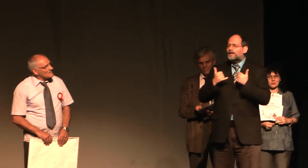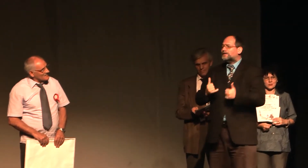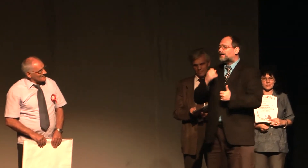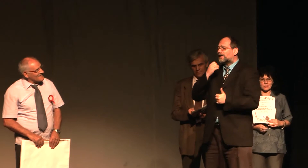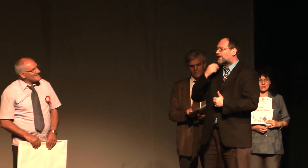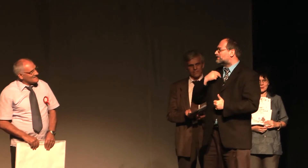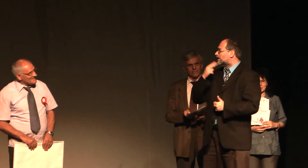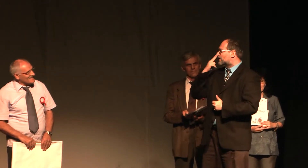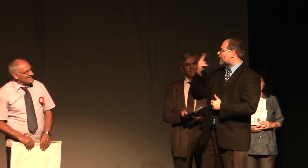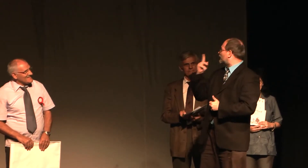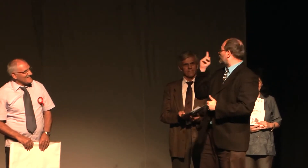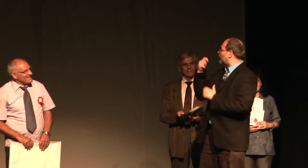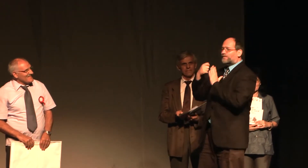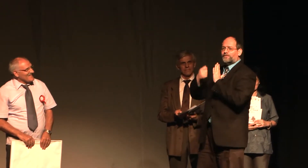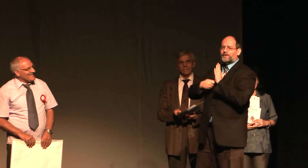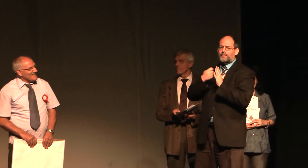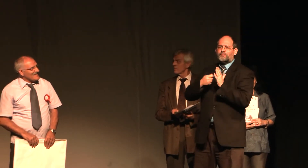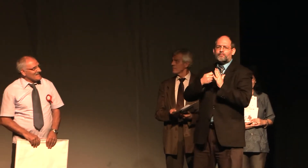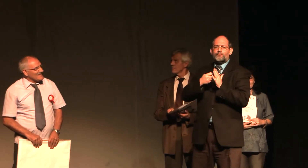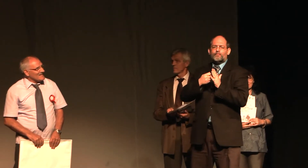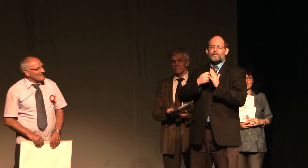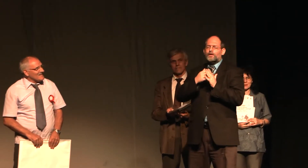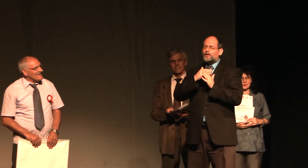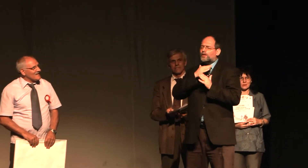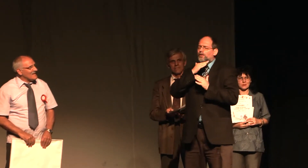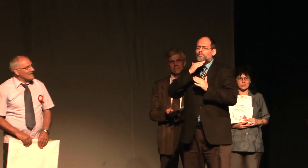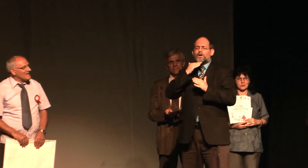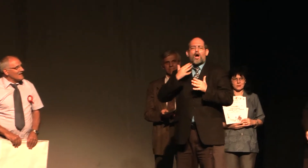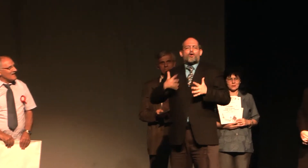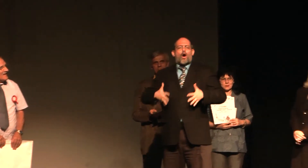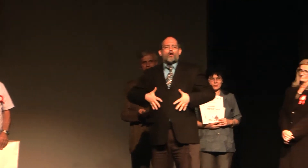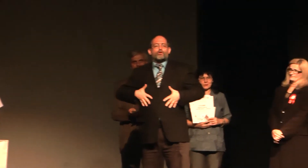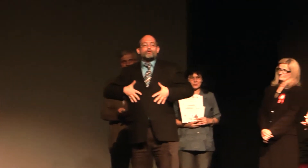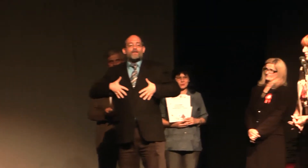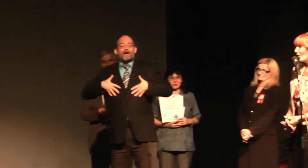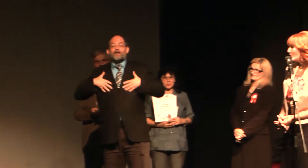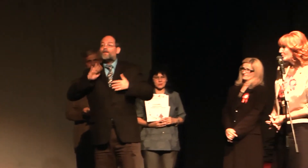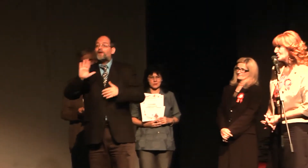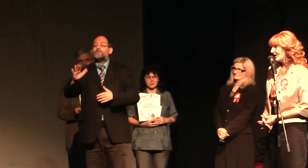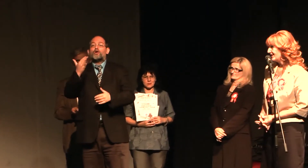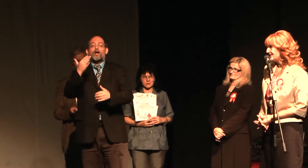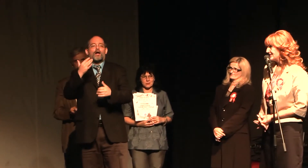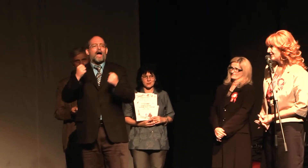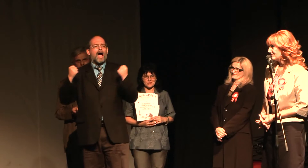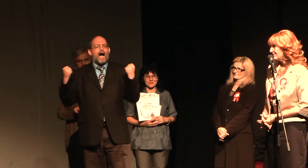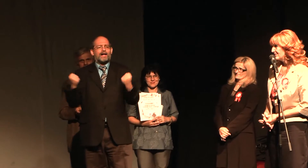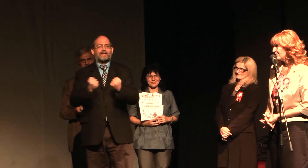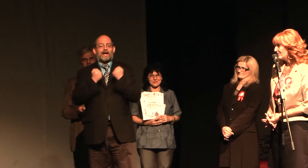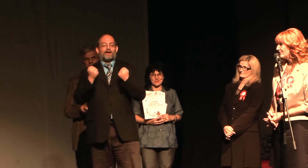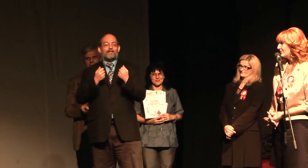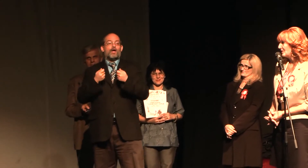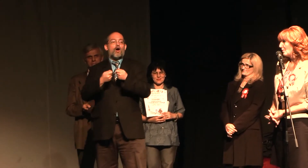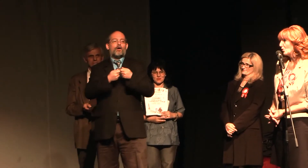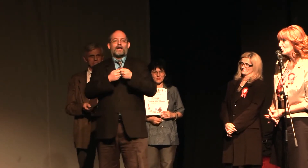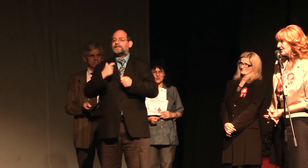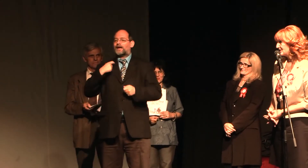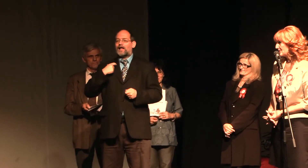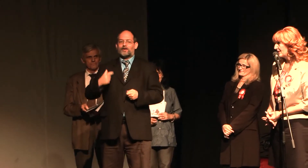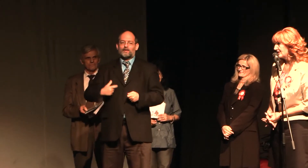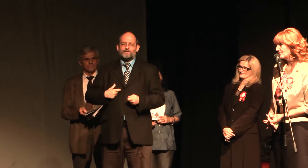Narodnu nedelju glumi. Vidio sam film, naravno, oduševljen sam filmom, oduševljen sam